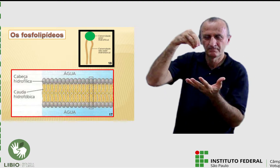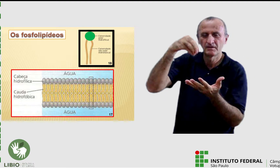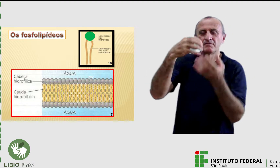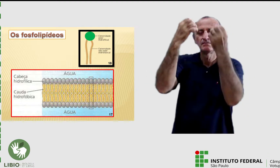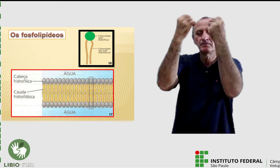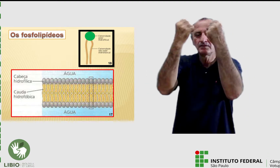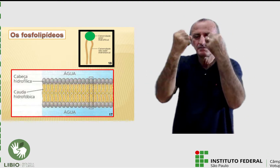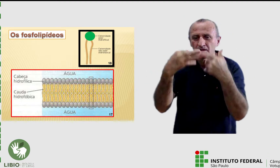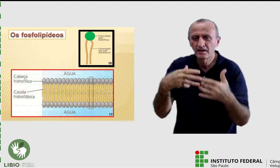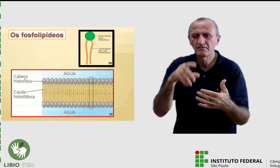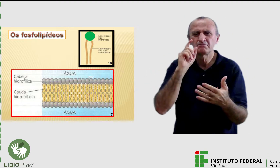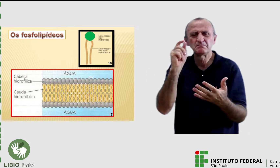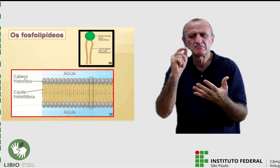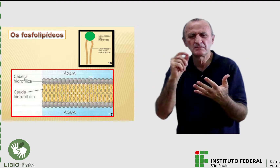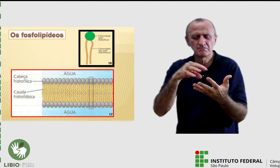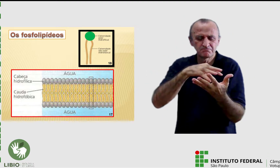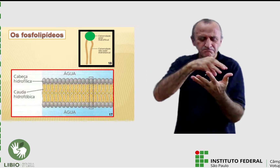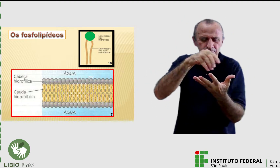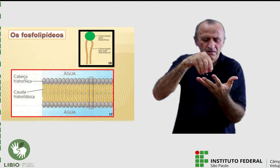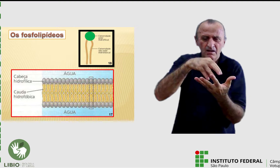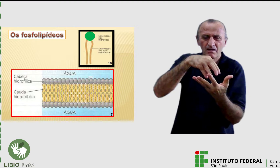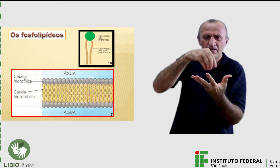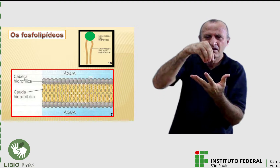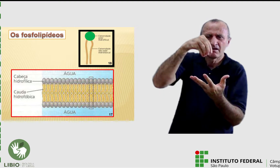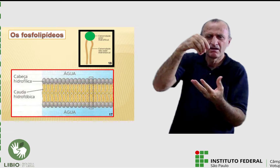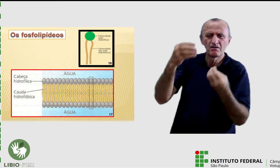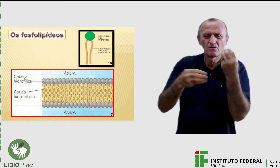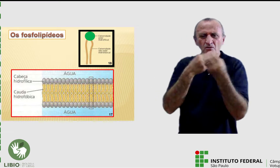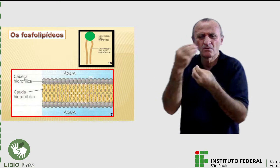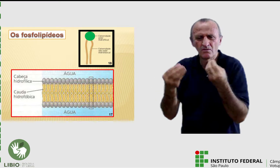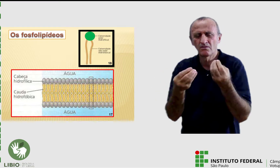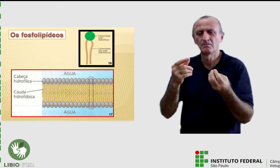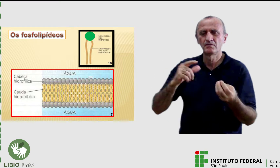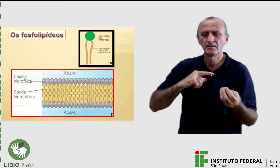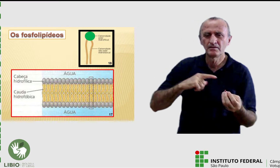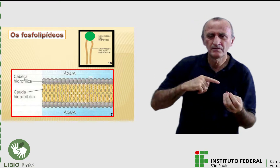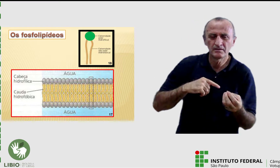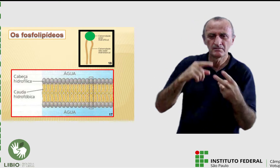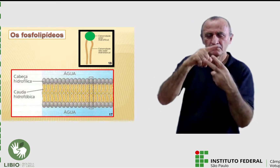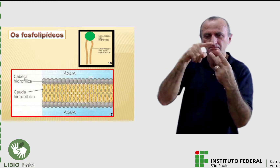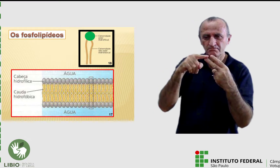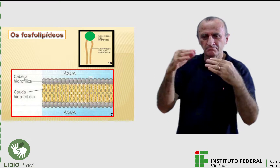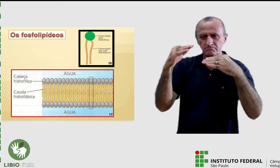fosfolipídios. Agora chegou o momento, então, de estudarmos mais detalhadamente a dupla chamada